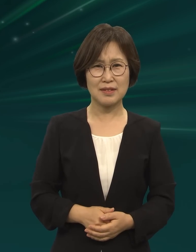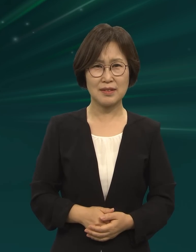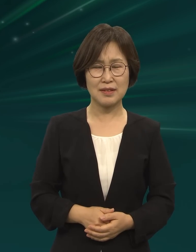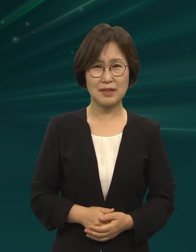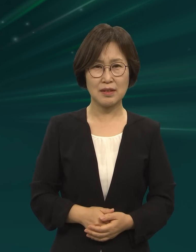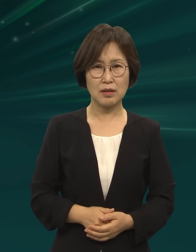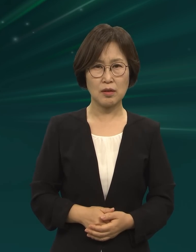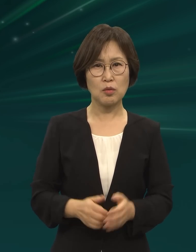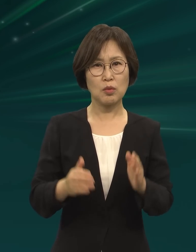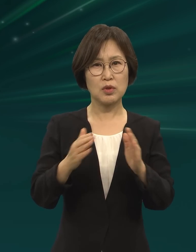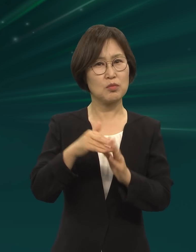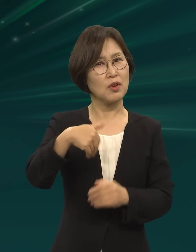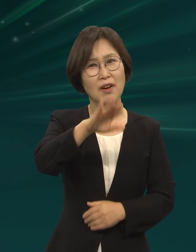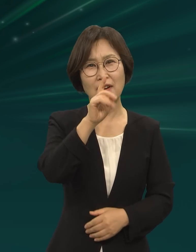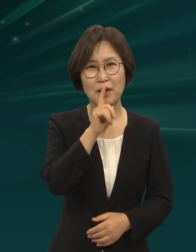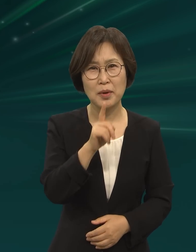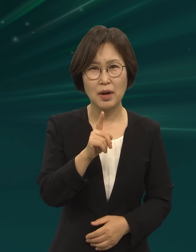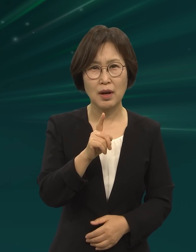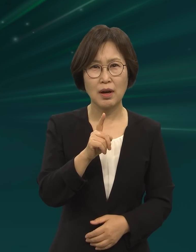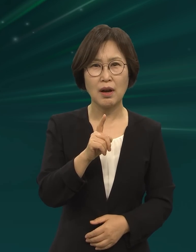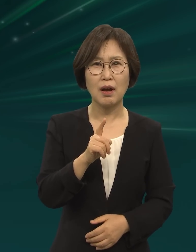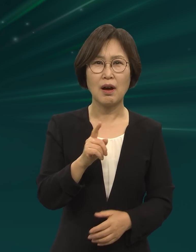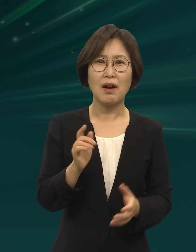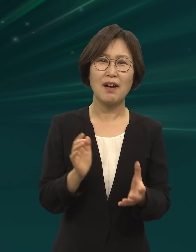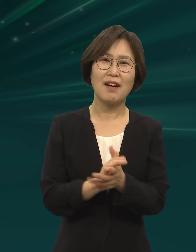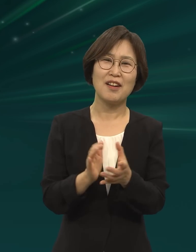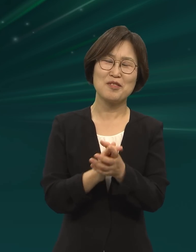그 집에 보냅니다. 할렐루야.